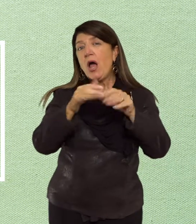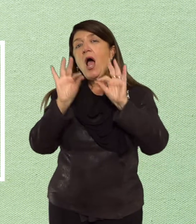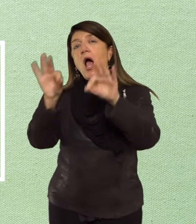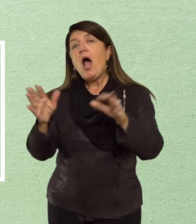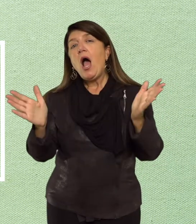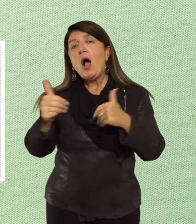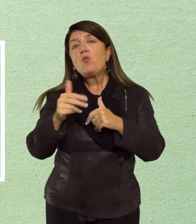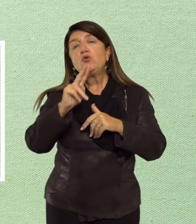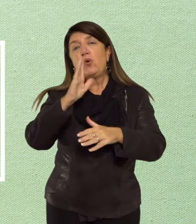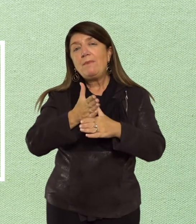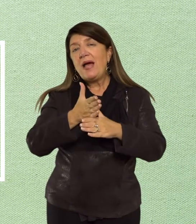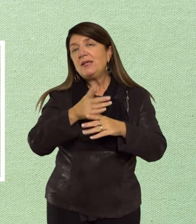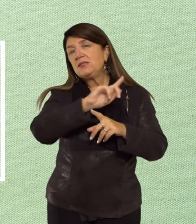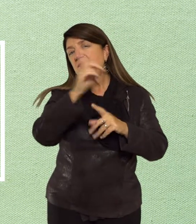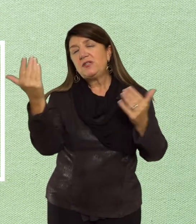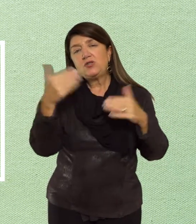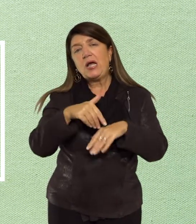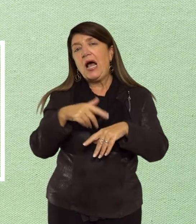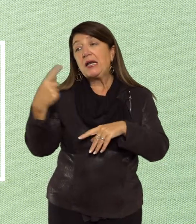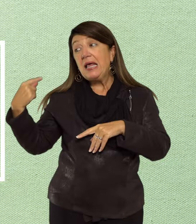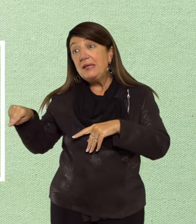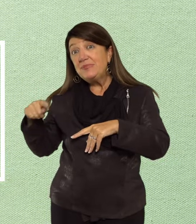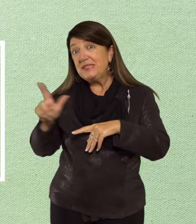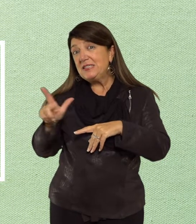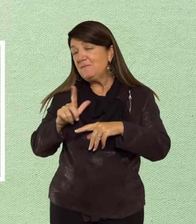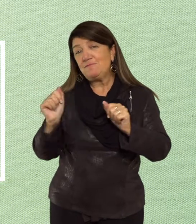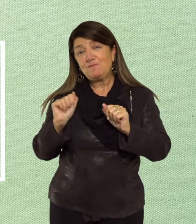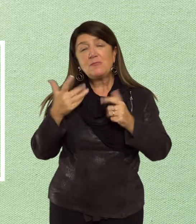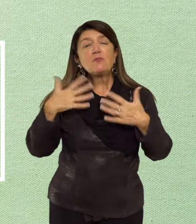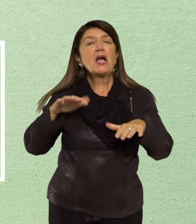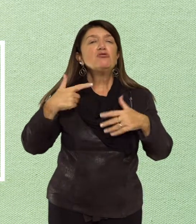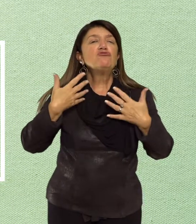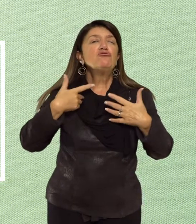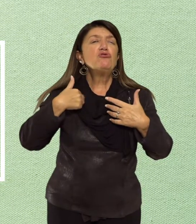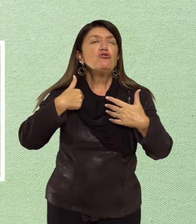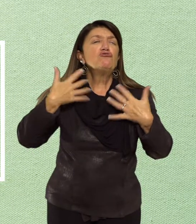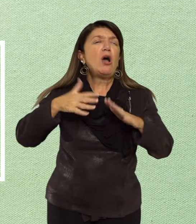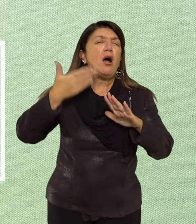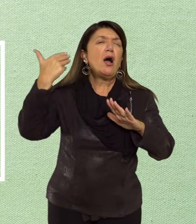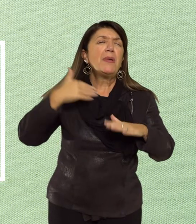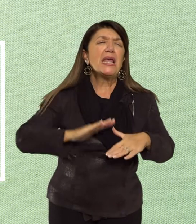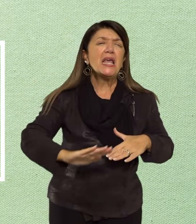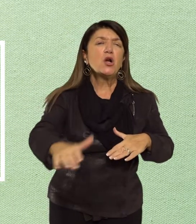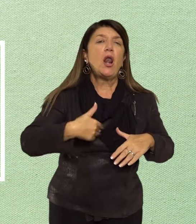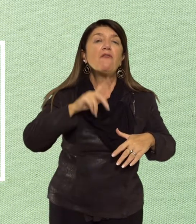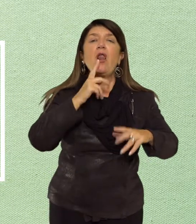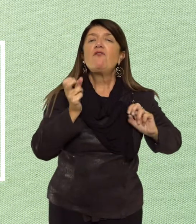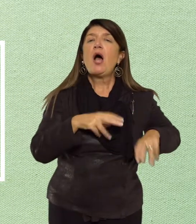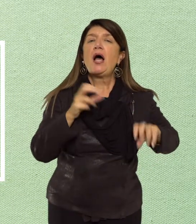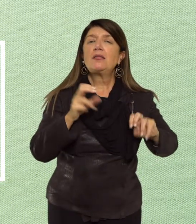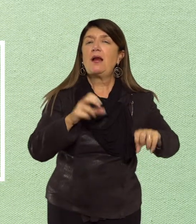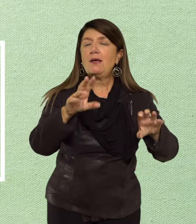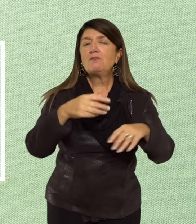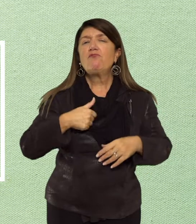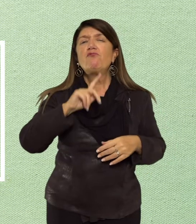acqua, quindi tutto questo non mi era possibile. Però io fin da piccola era questo il sogno che avevo. Io volevo fare l'atleta,